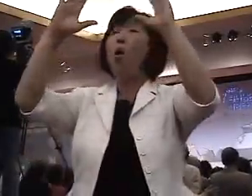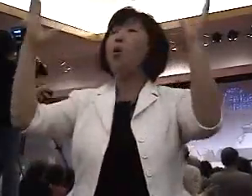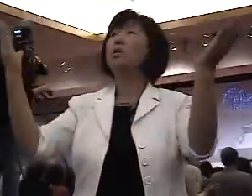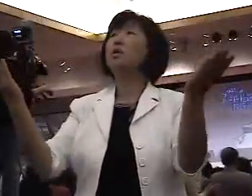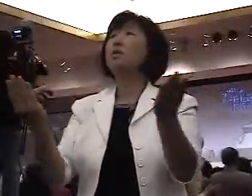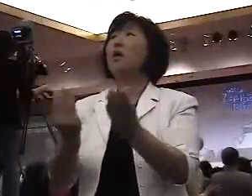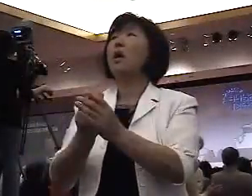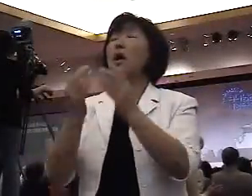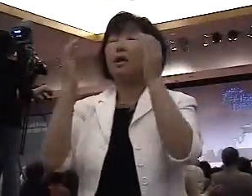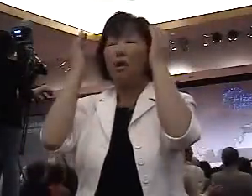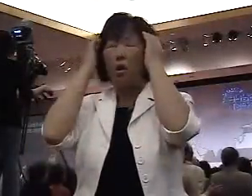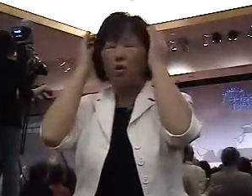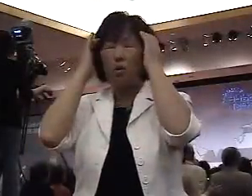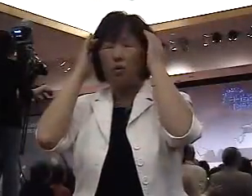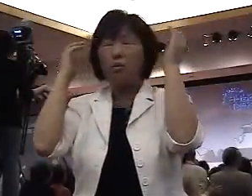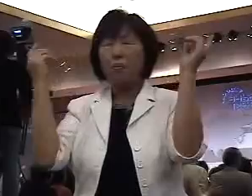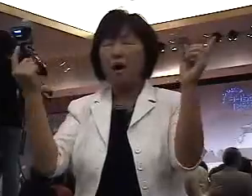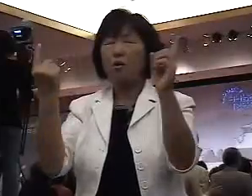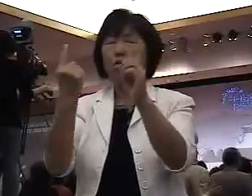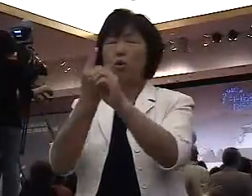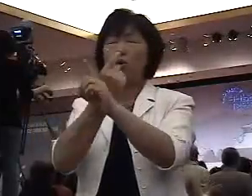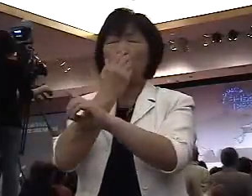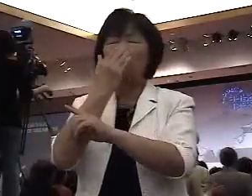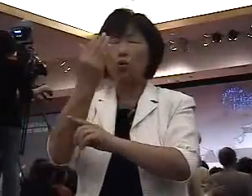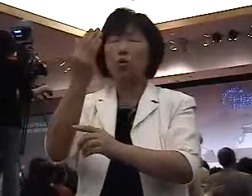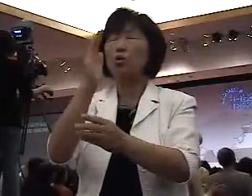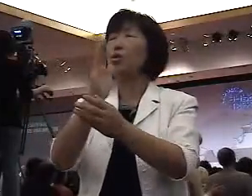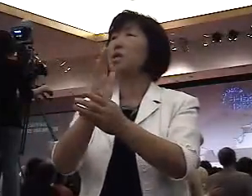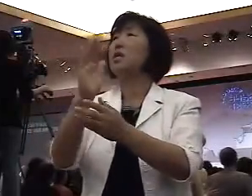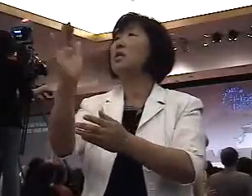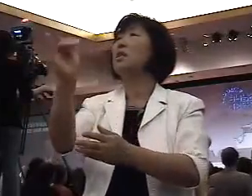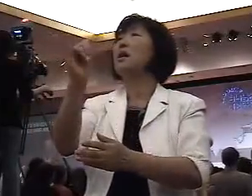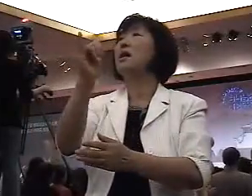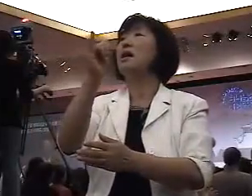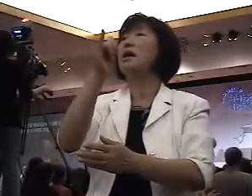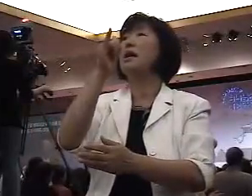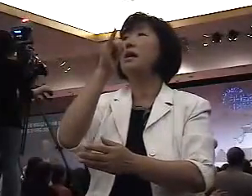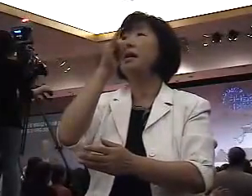우리의 모든 괴로움 바꿀 수